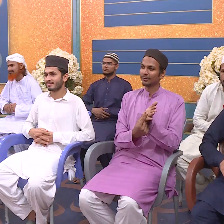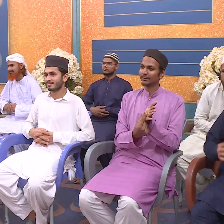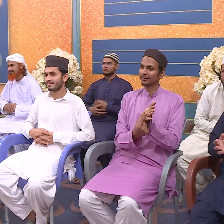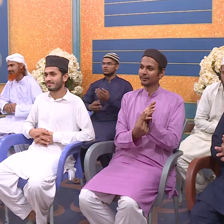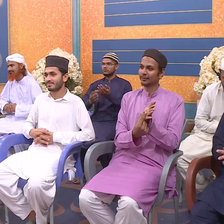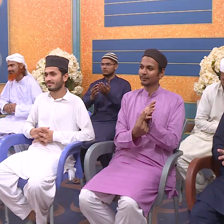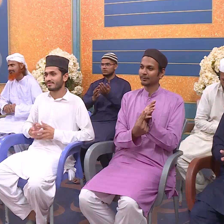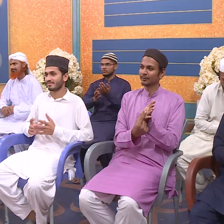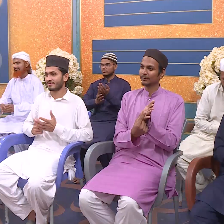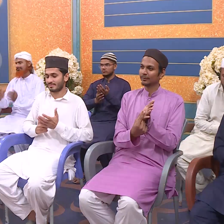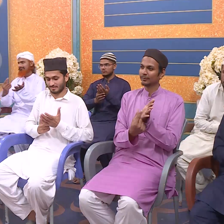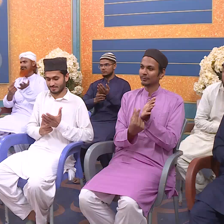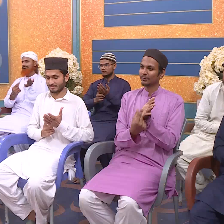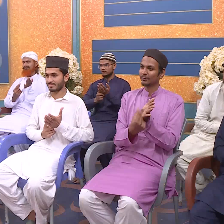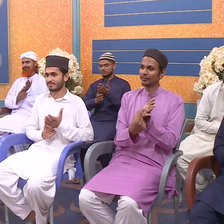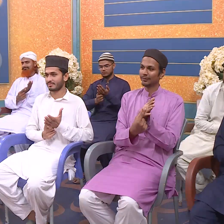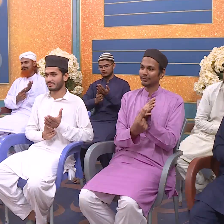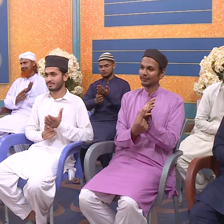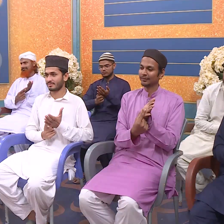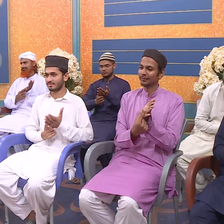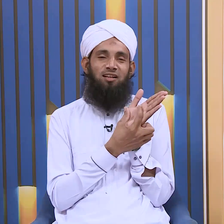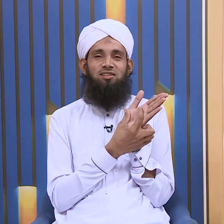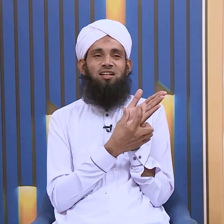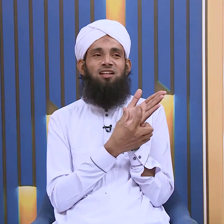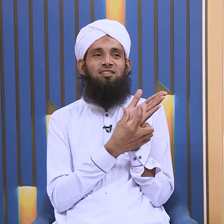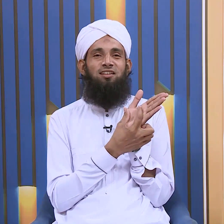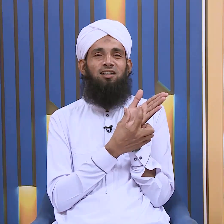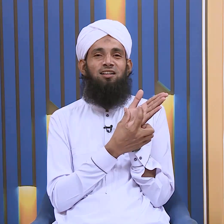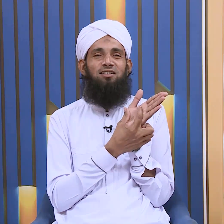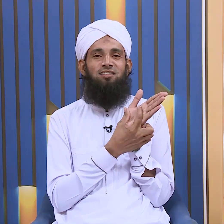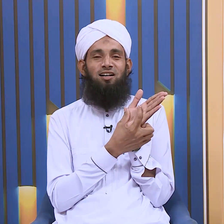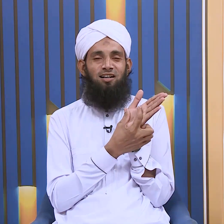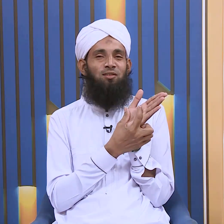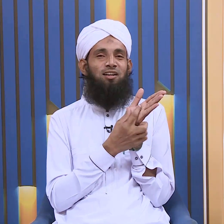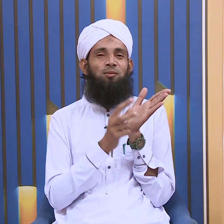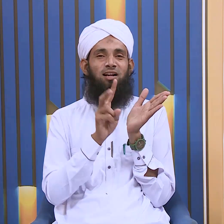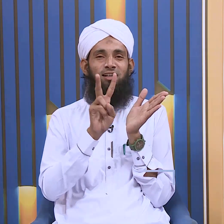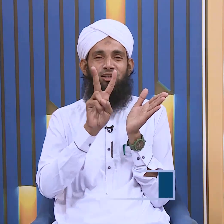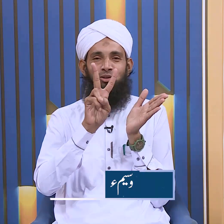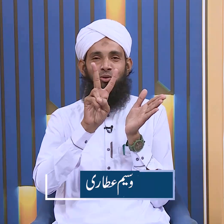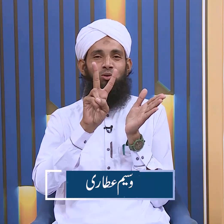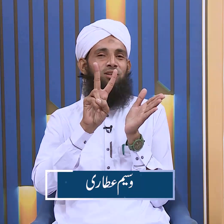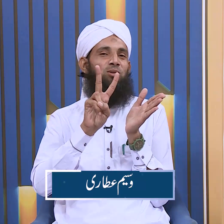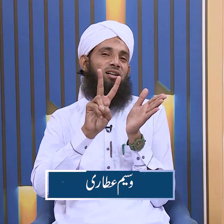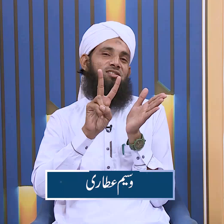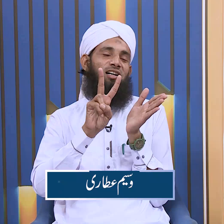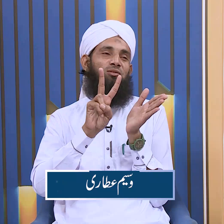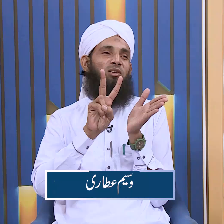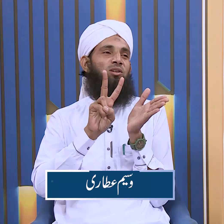یو یو. جی یو. اسی طریقے سے اگلا ورڈ ہے ہمارا ان 2 انگلیوں کا, شہادت والی انگلی اور اس